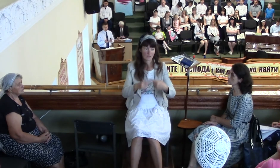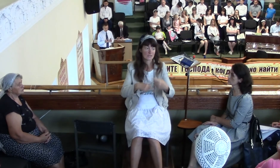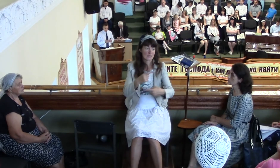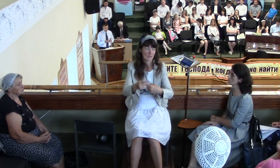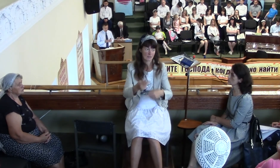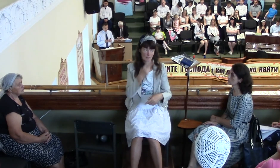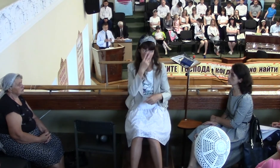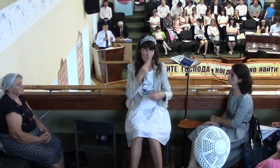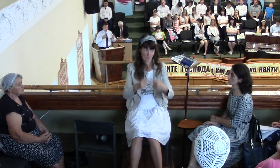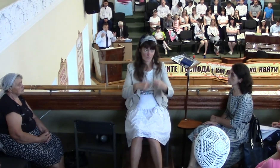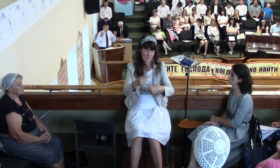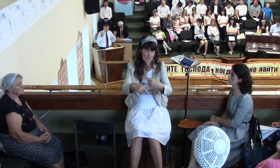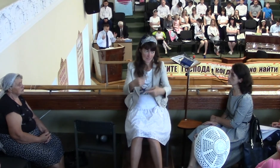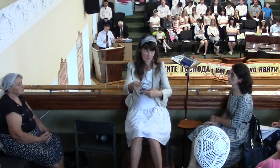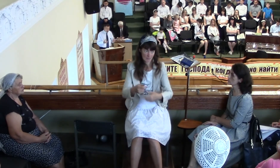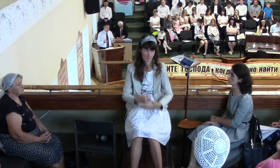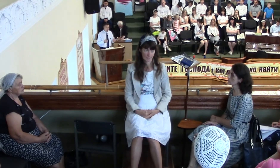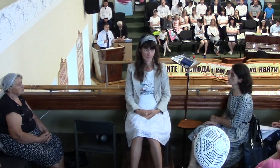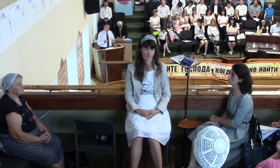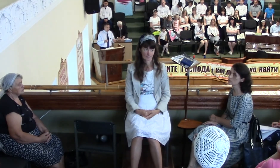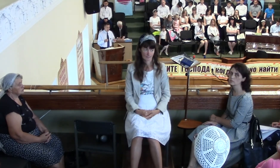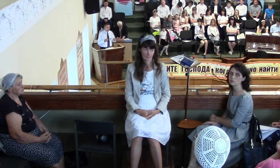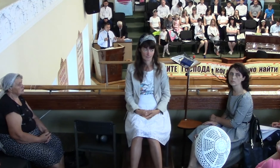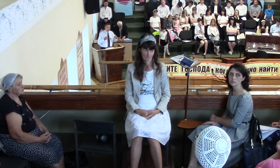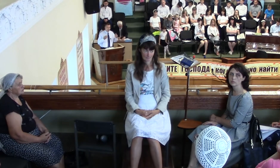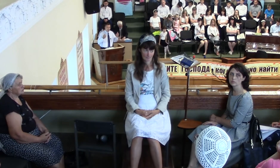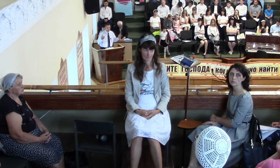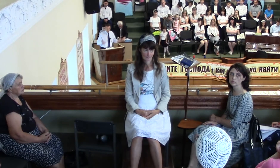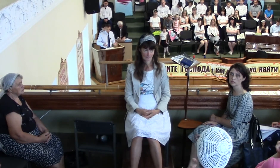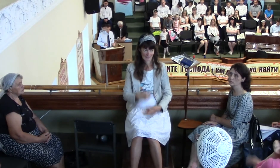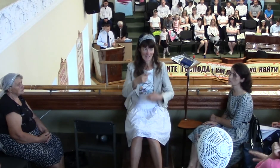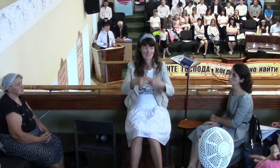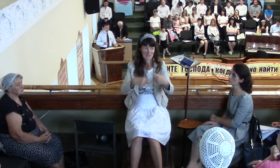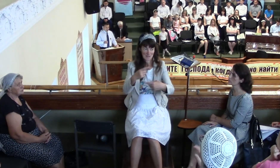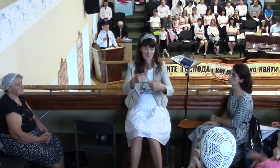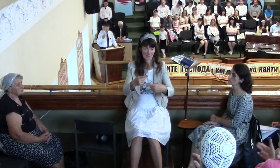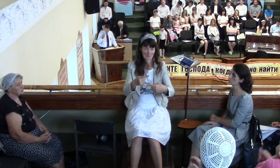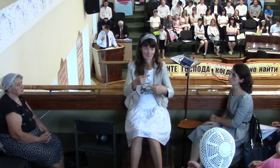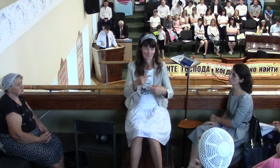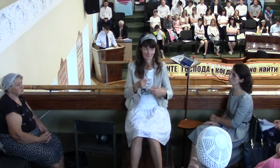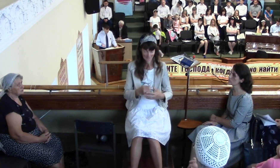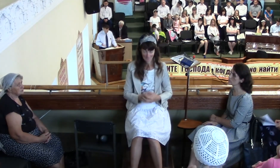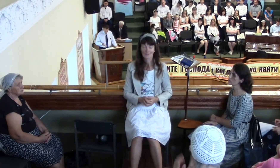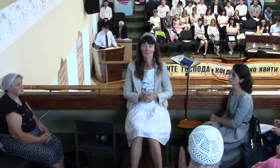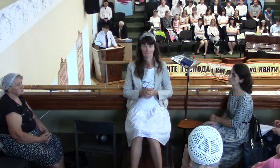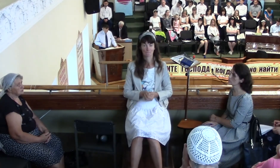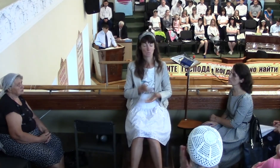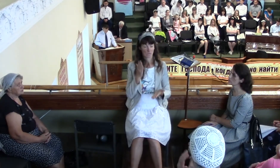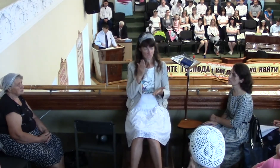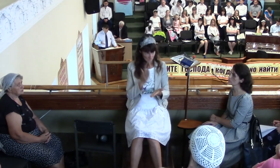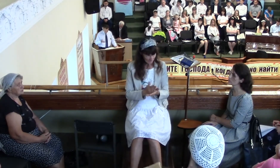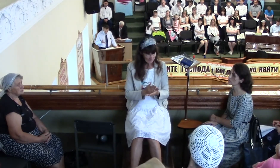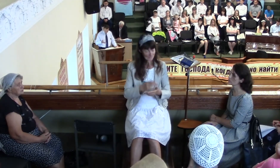призвал нас. Он сделал нас частью Его наследников. У нас есть наследие,